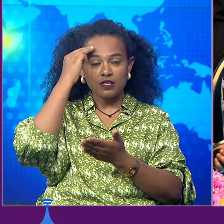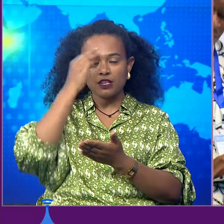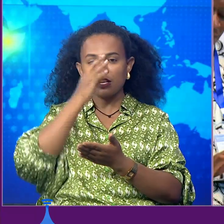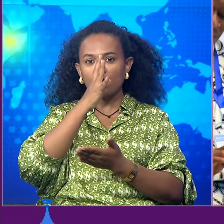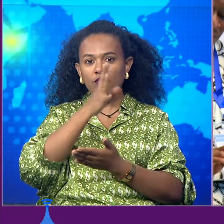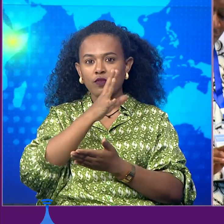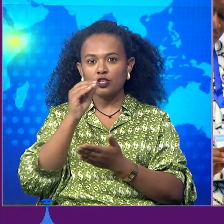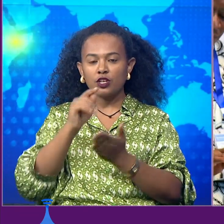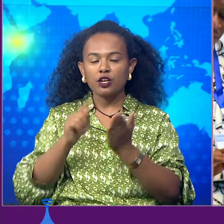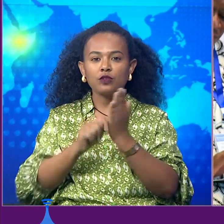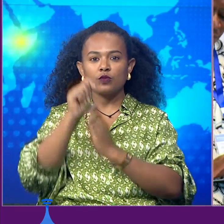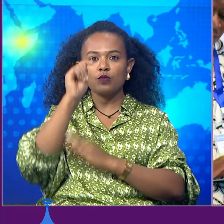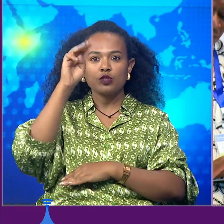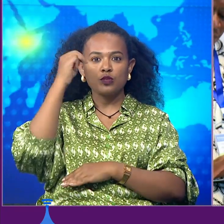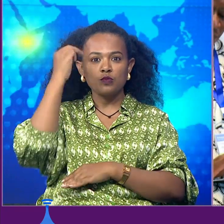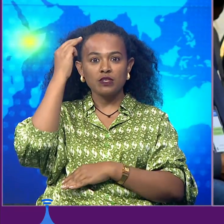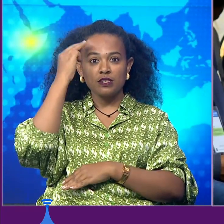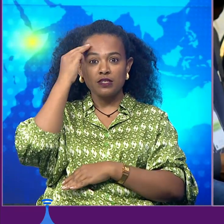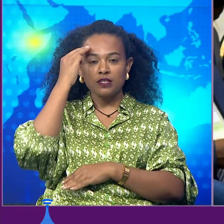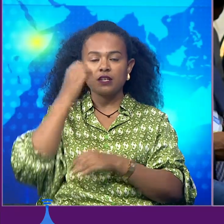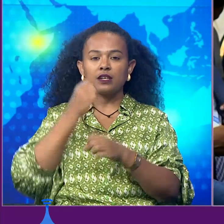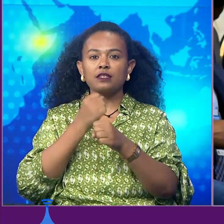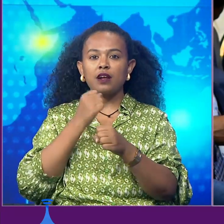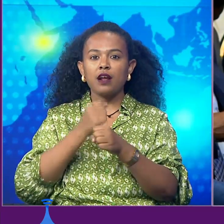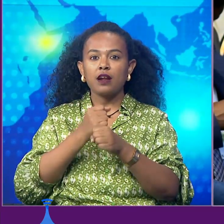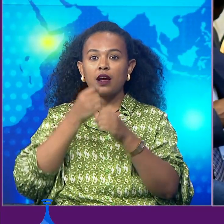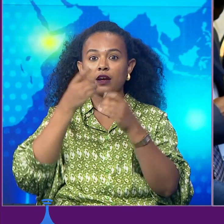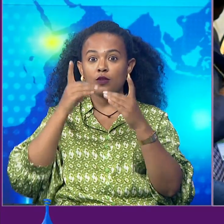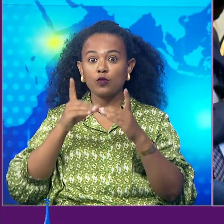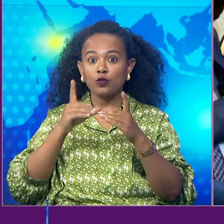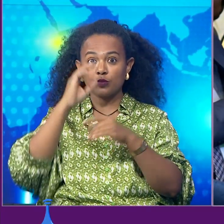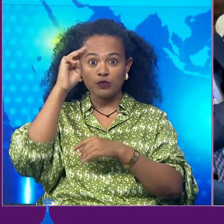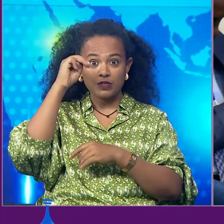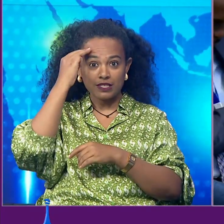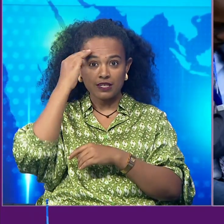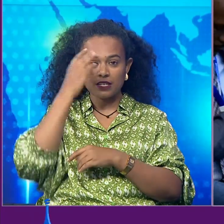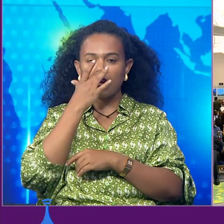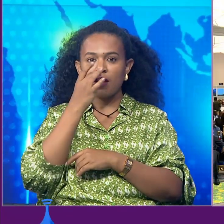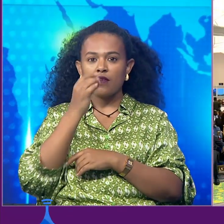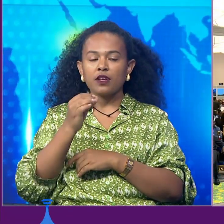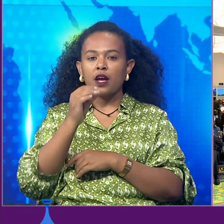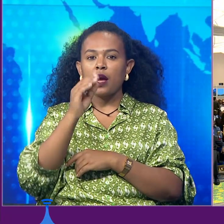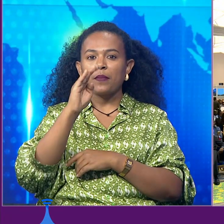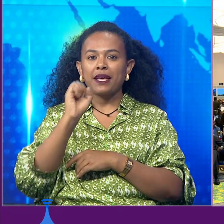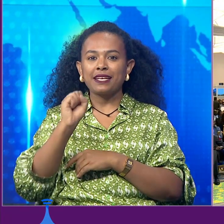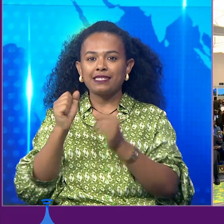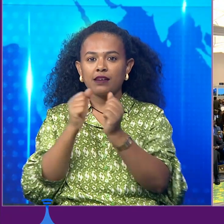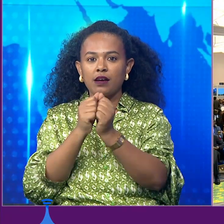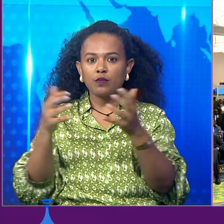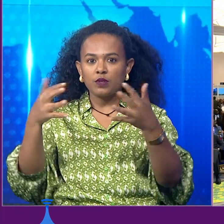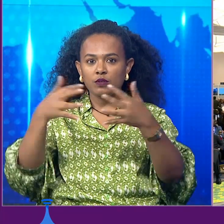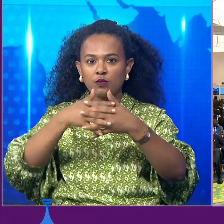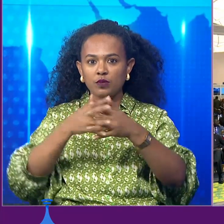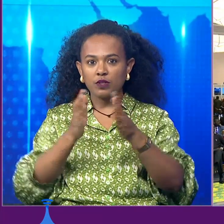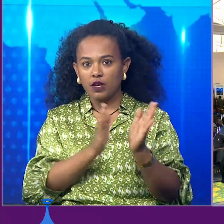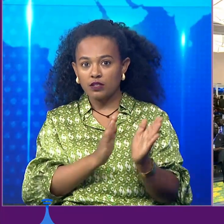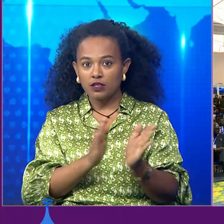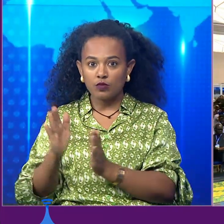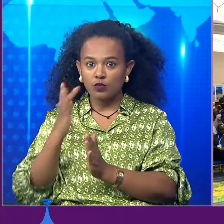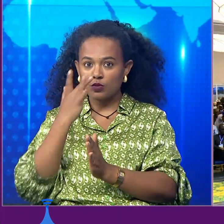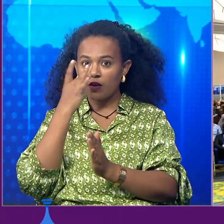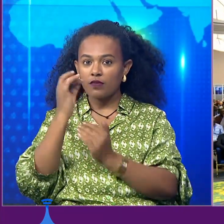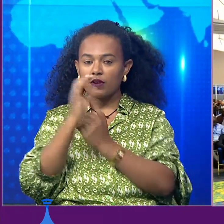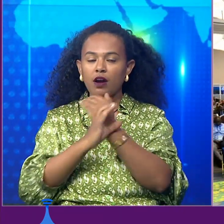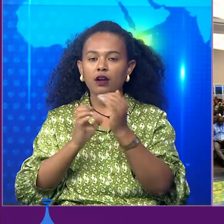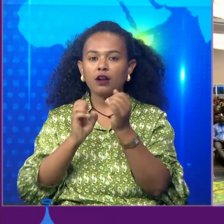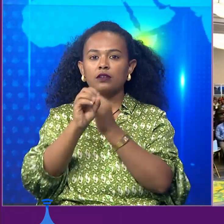የኢኖቬሽን እና ቴክኖሎጂ ሚኒስቴር እንዲሁም የስራና ክህሎት ሚኒስቴር ከአፍሪካ ብሬንስ ጋር በትብብር ያሰናዱት ጉባኤ የአፍሪካ ሀገራት